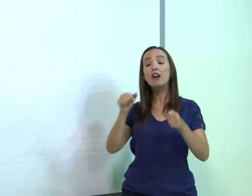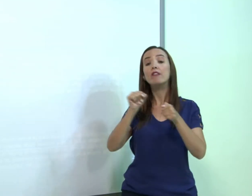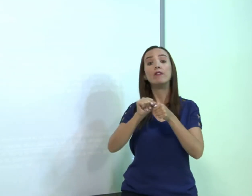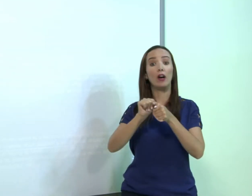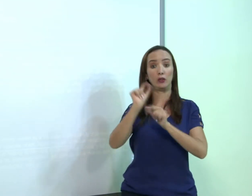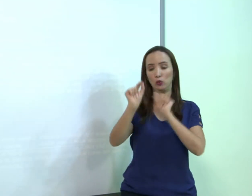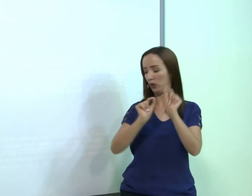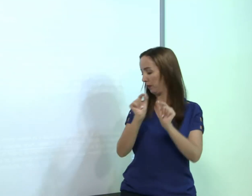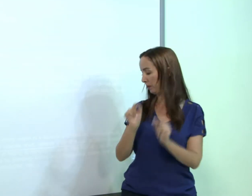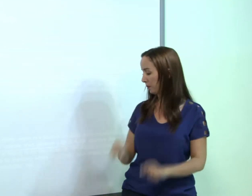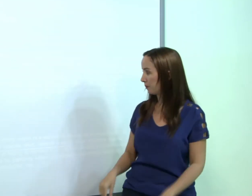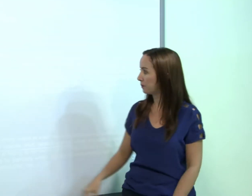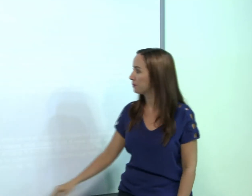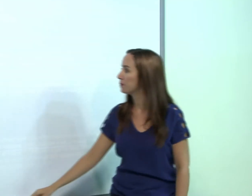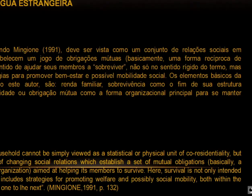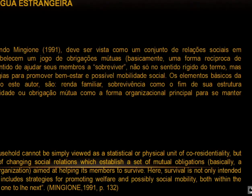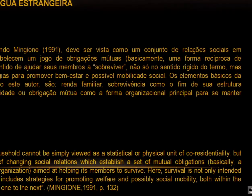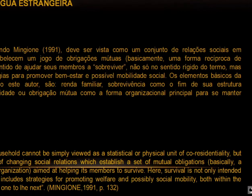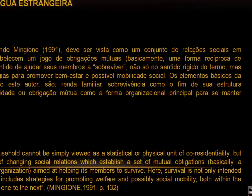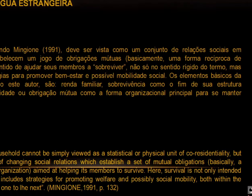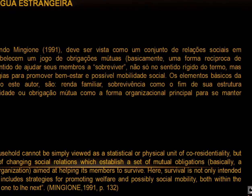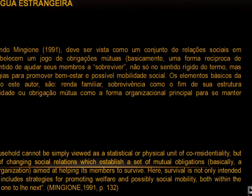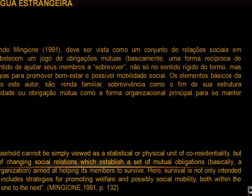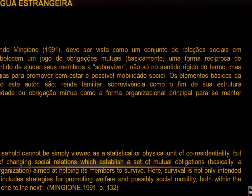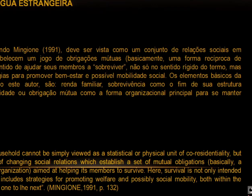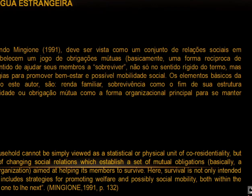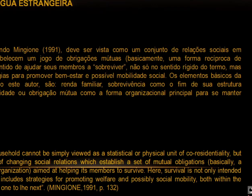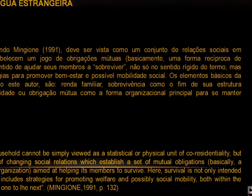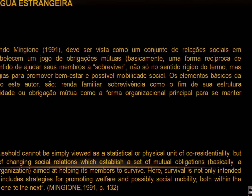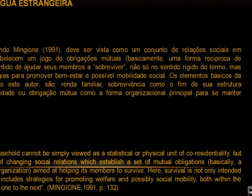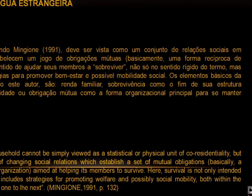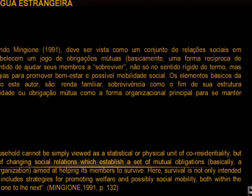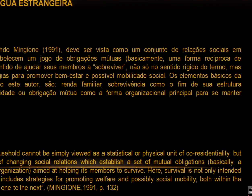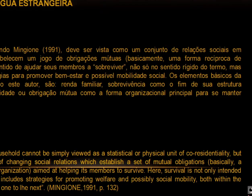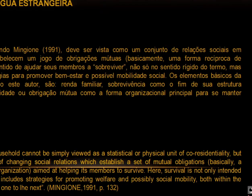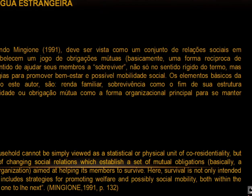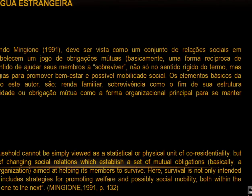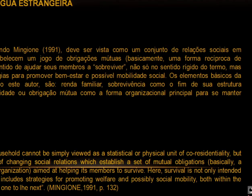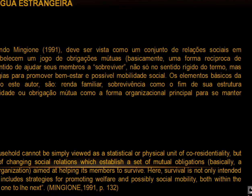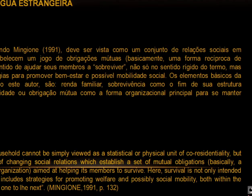Não pode utilizar a língua portuguesa, porque fica diferente.